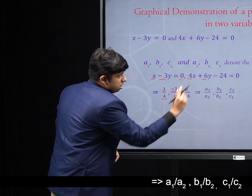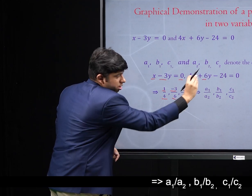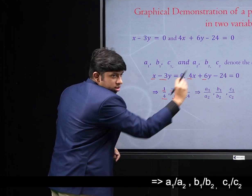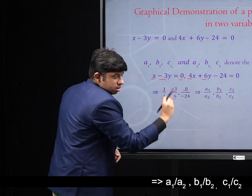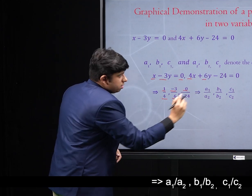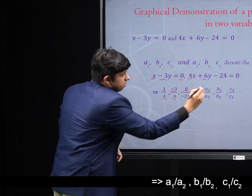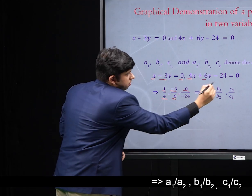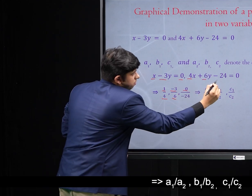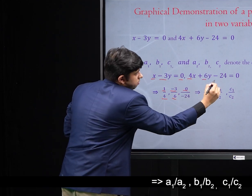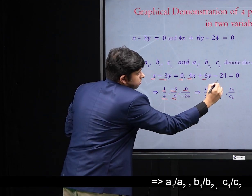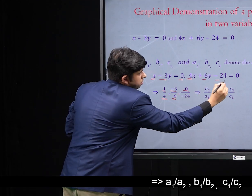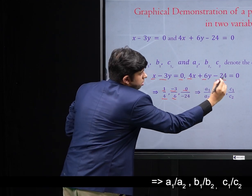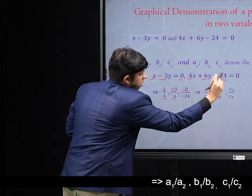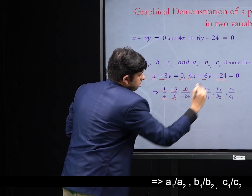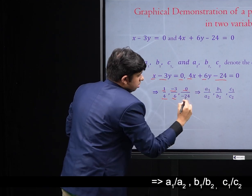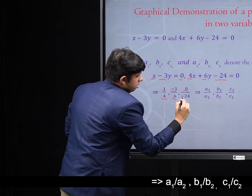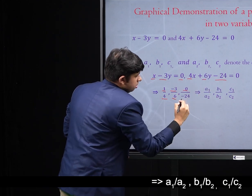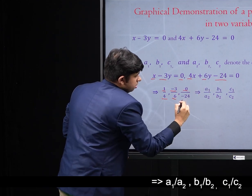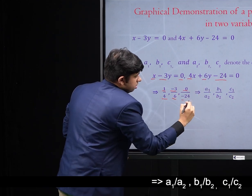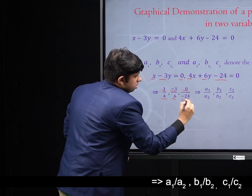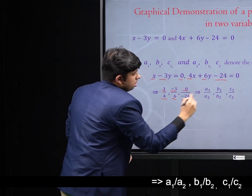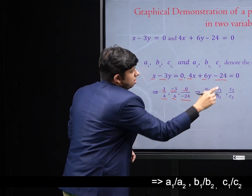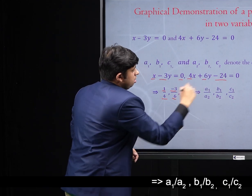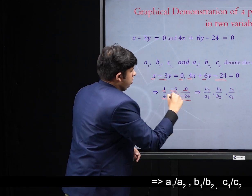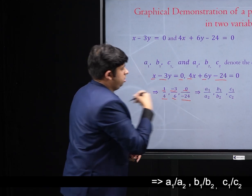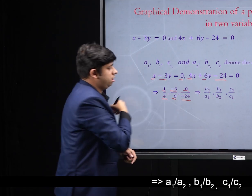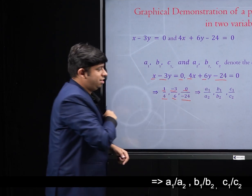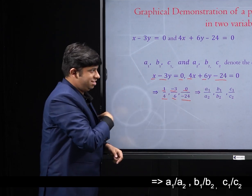B1 ಡಿವೈಡ್ ಬೈ B2, C1 ಡಿವೈಡ್ ಬೈ C2.